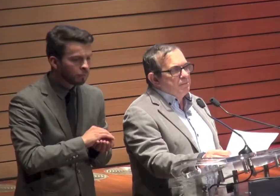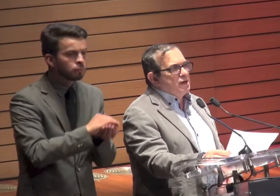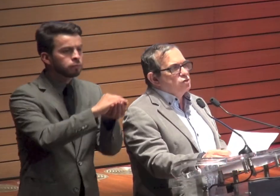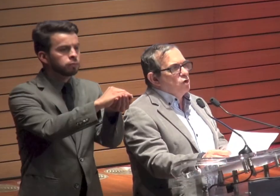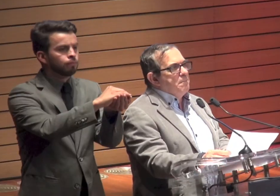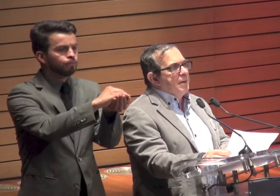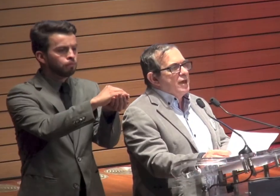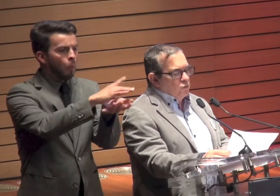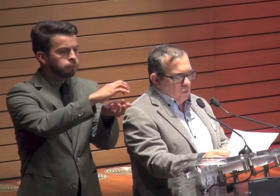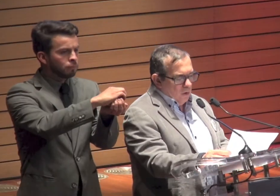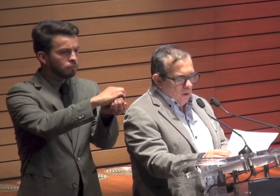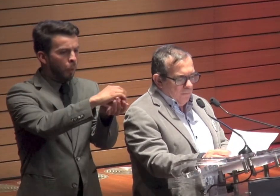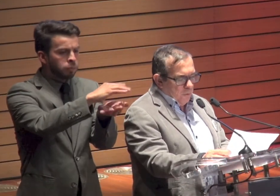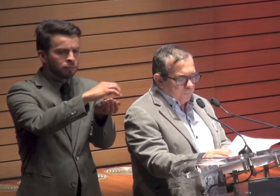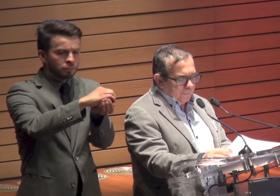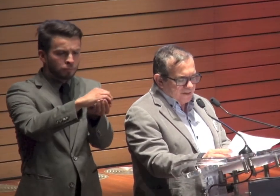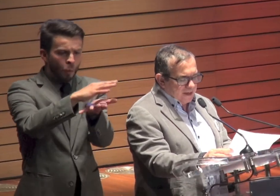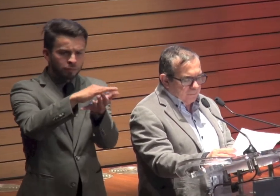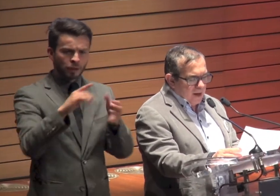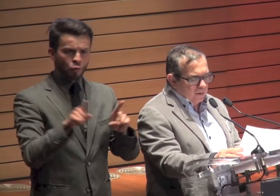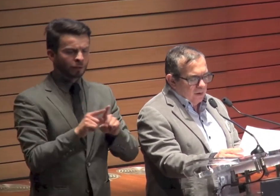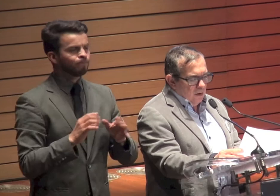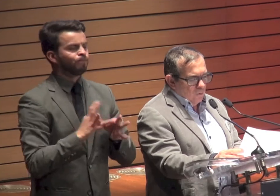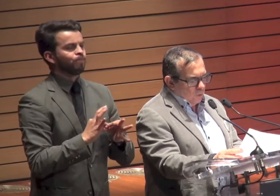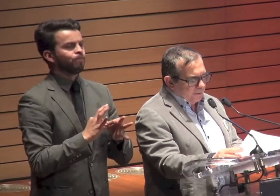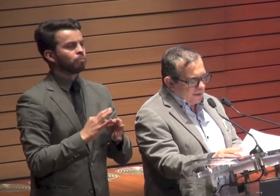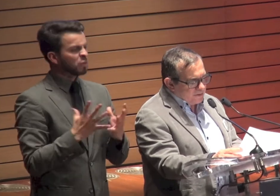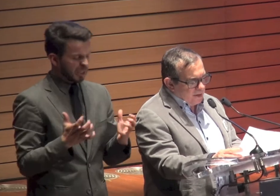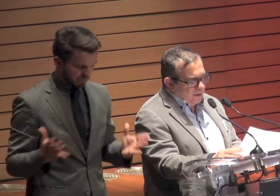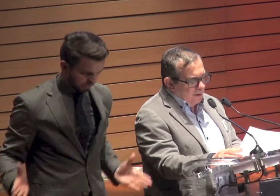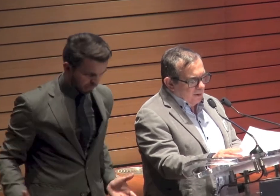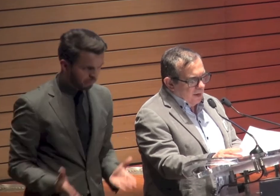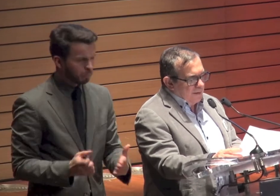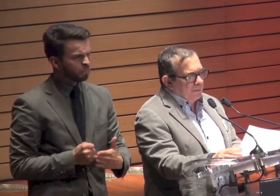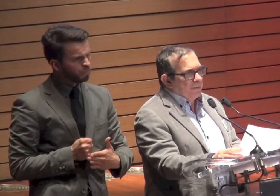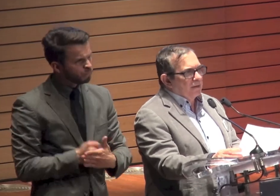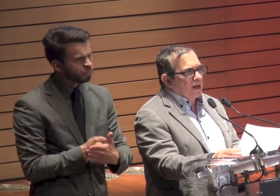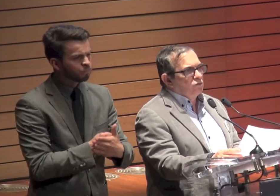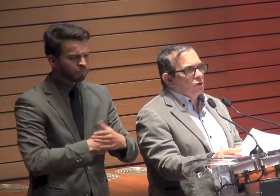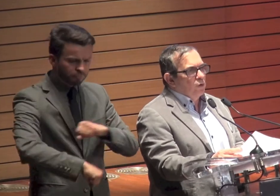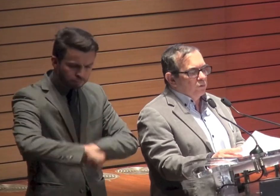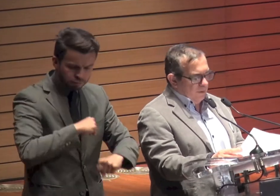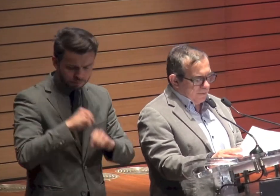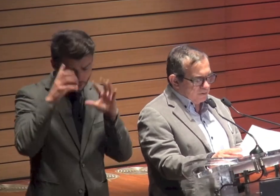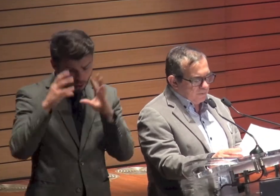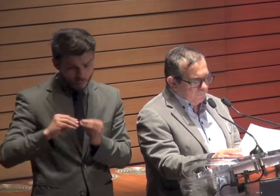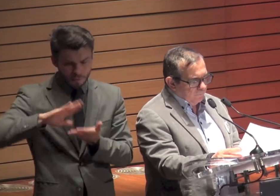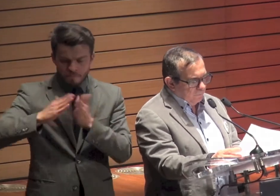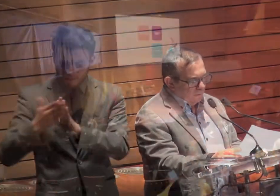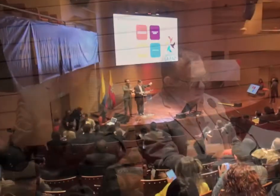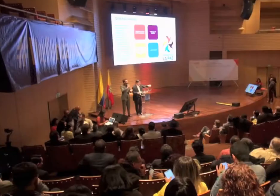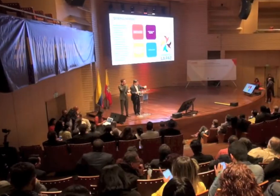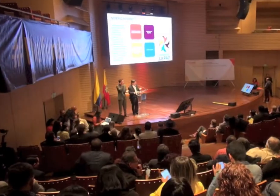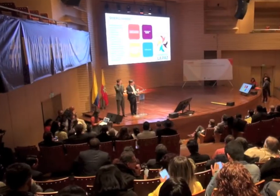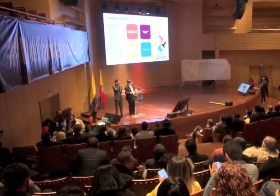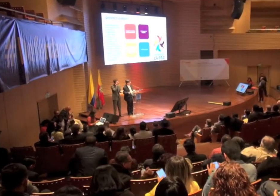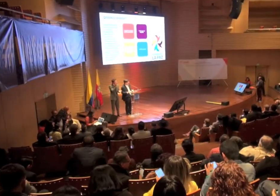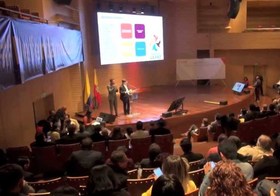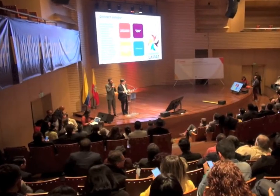en un inmenso empeño por preservar, fortalecer e implementar los acuerdos de paz.